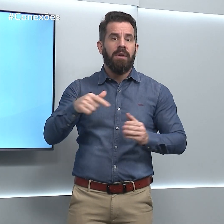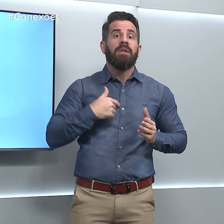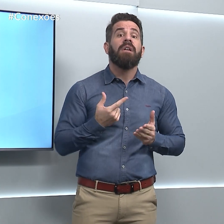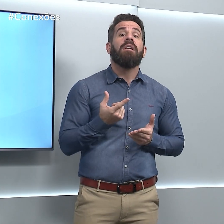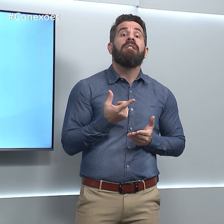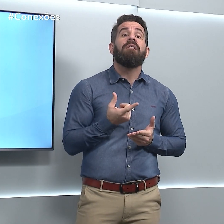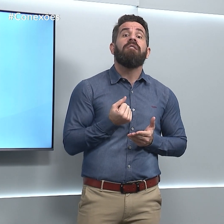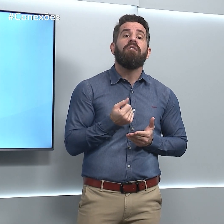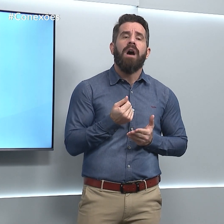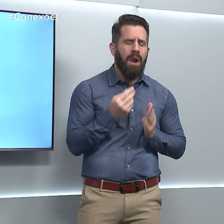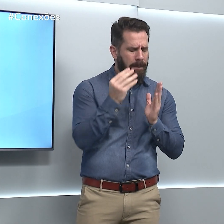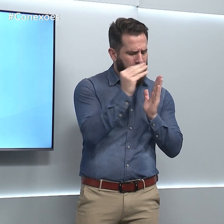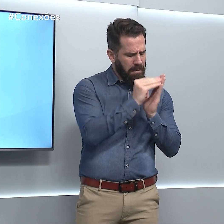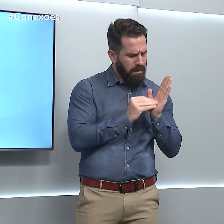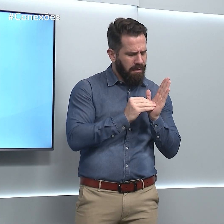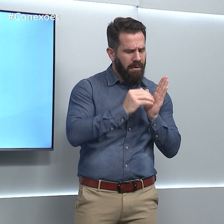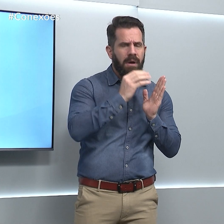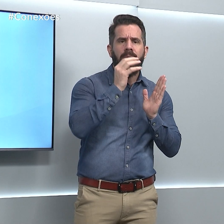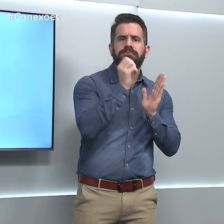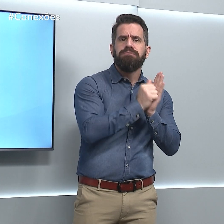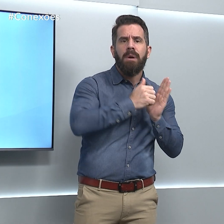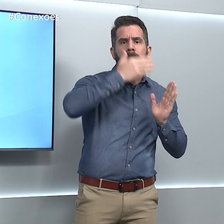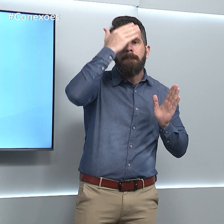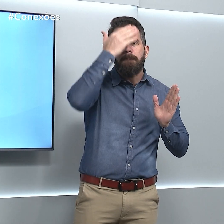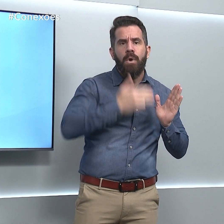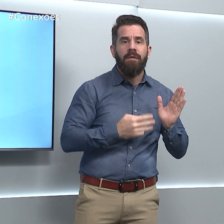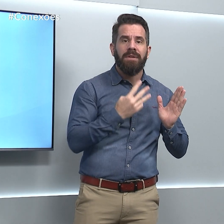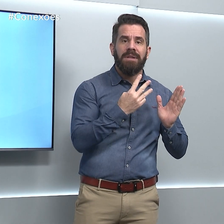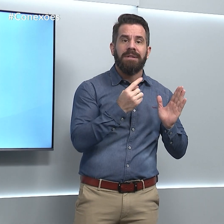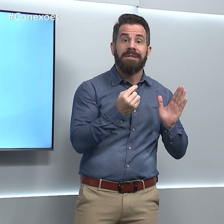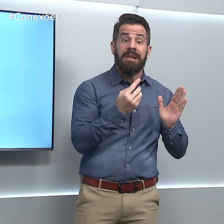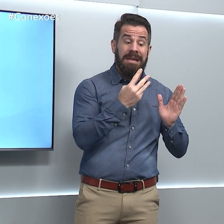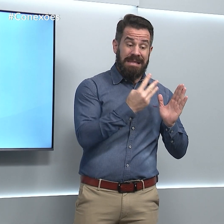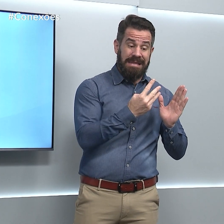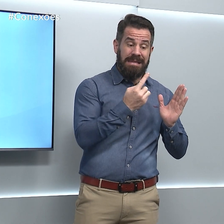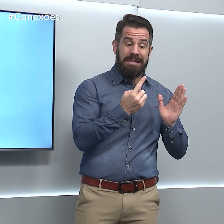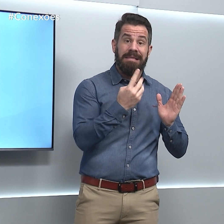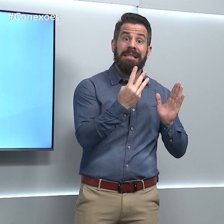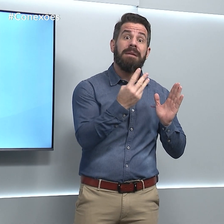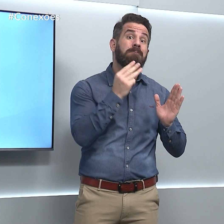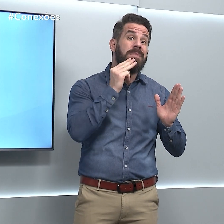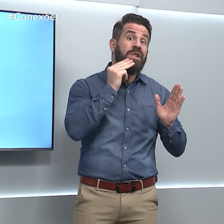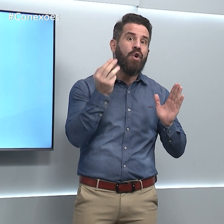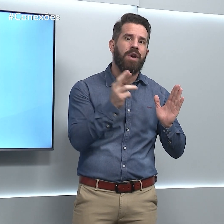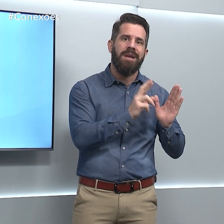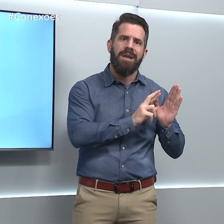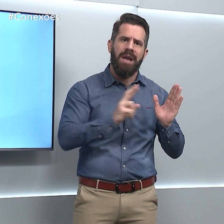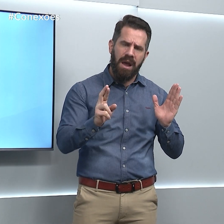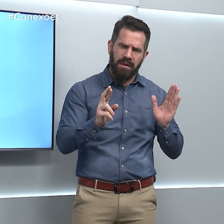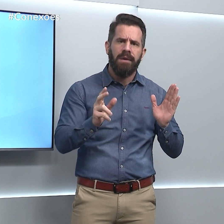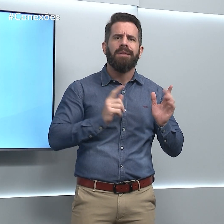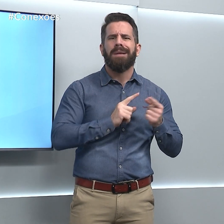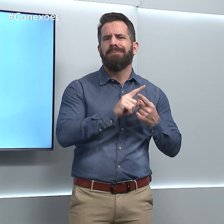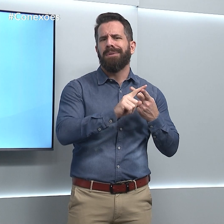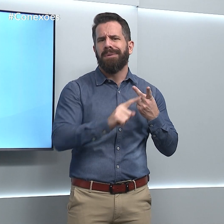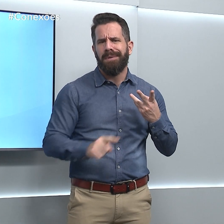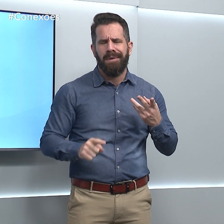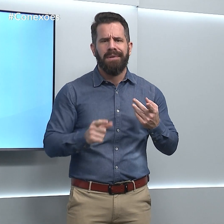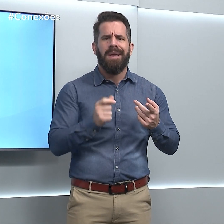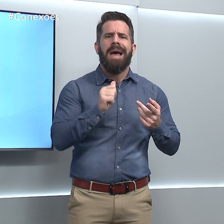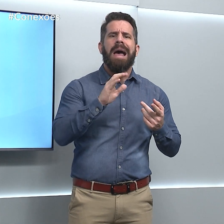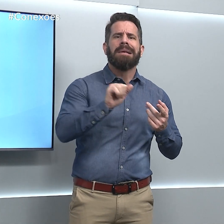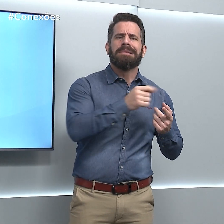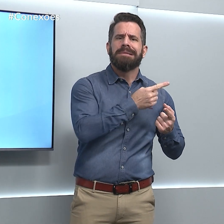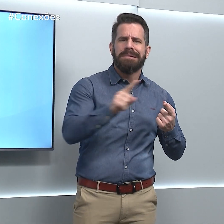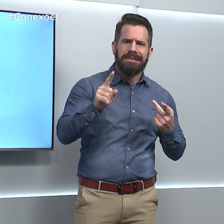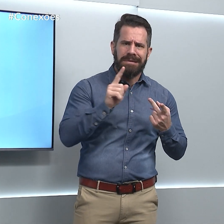de 313 milhões de reais. Entre os bens listados por Mabel estão ações